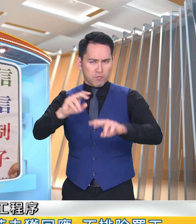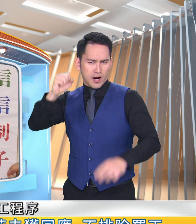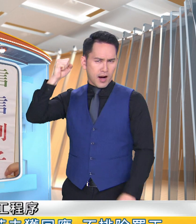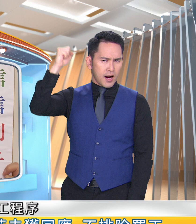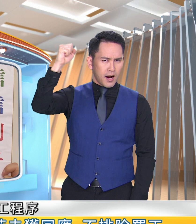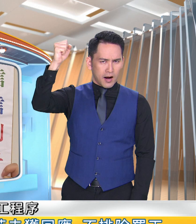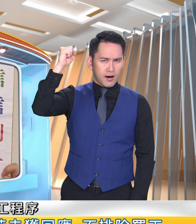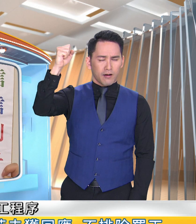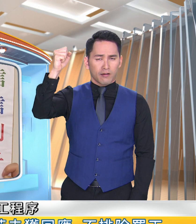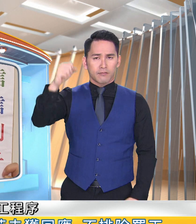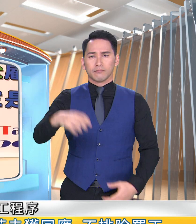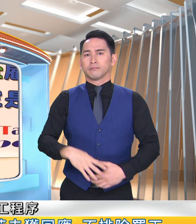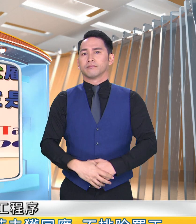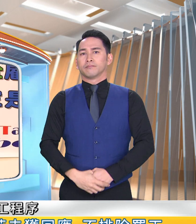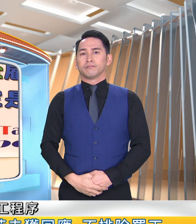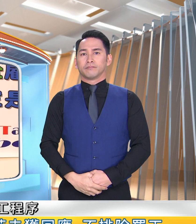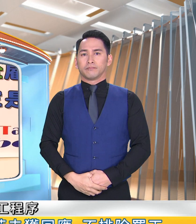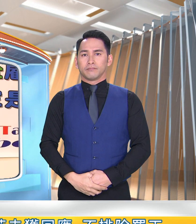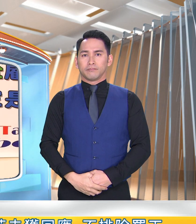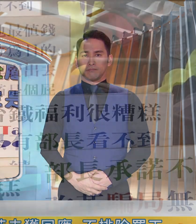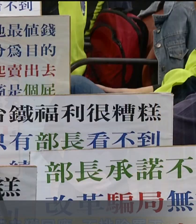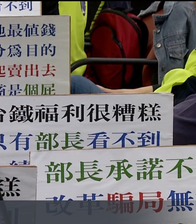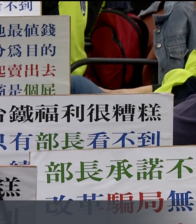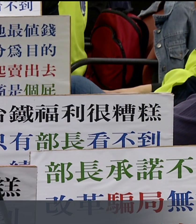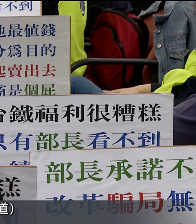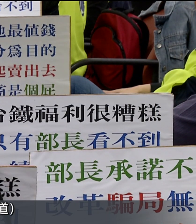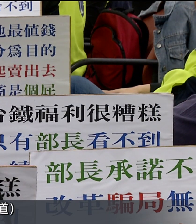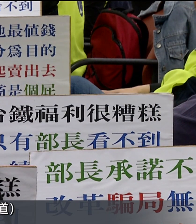罢工程序。